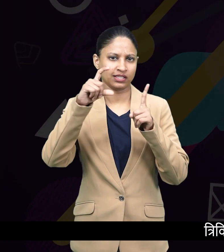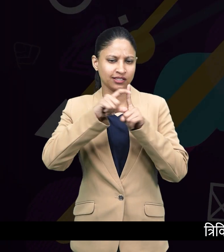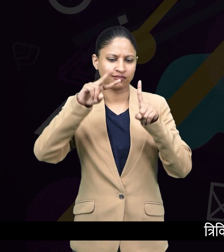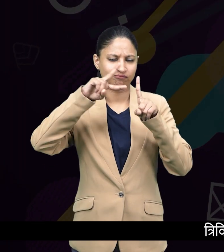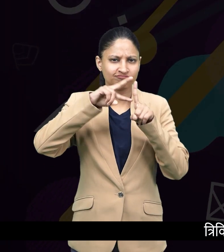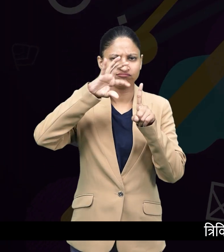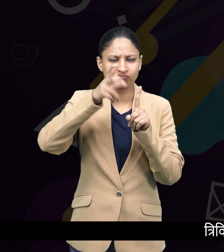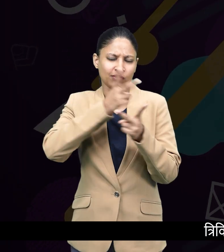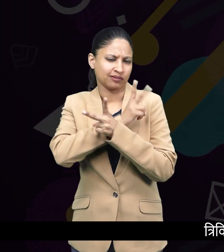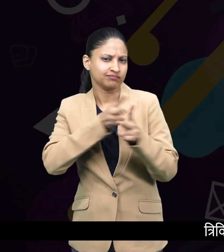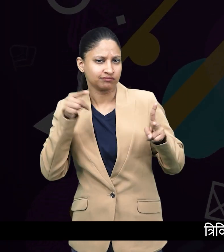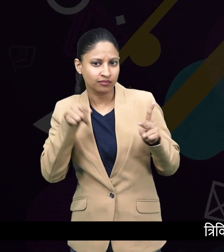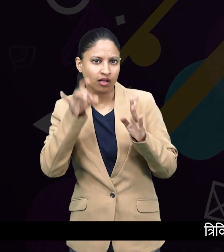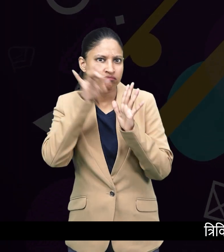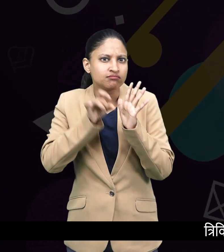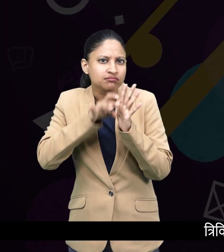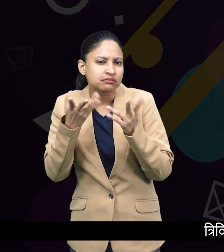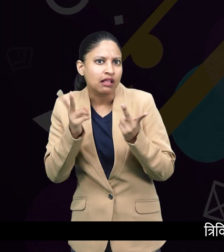त्रिवितीय आकृतियों के लक्षण।